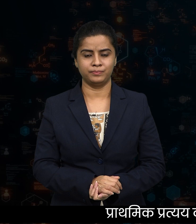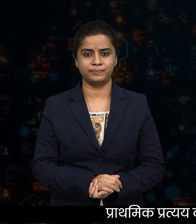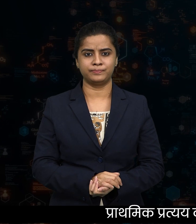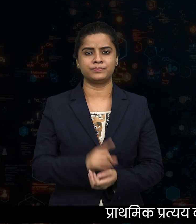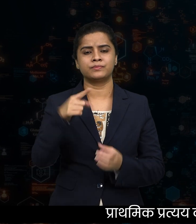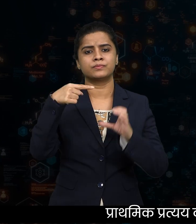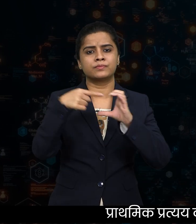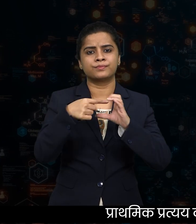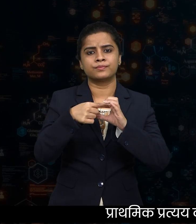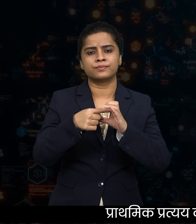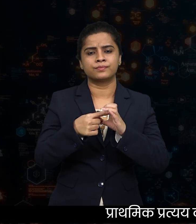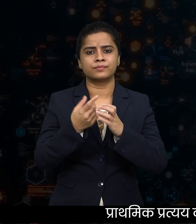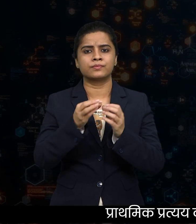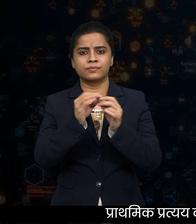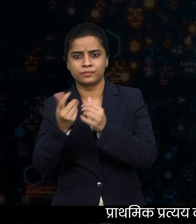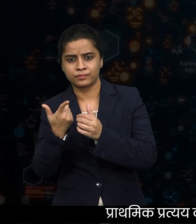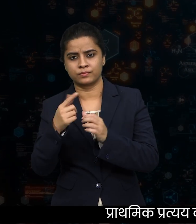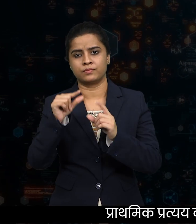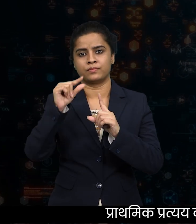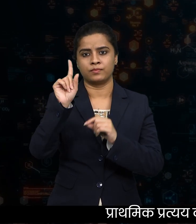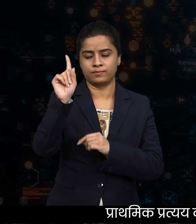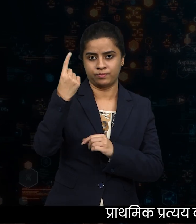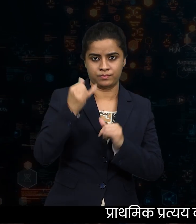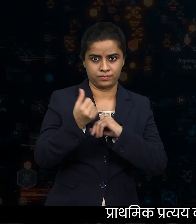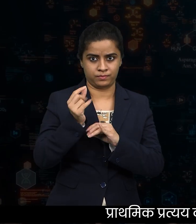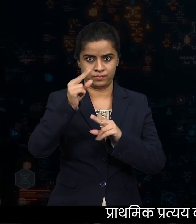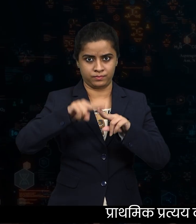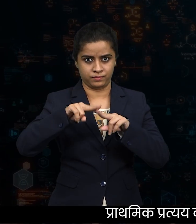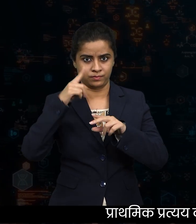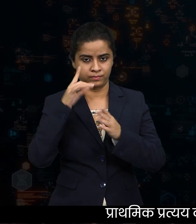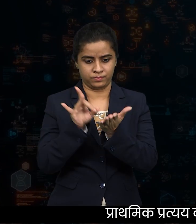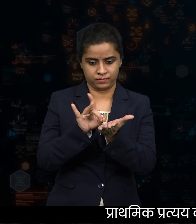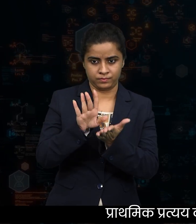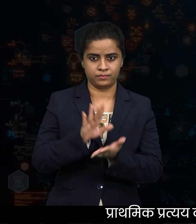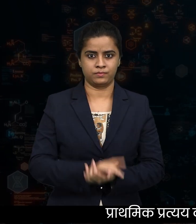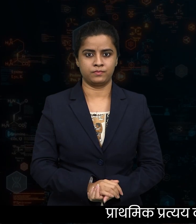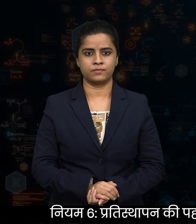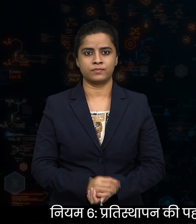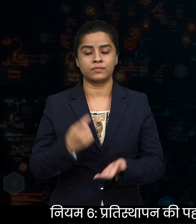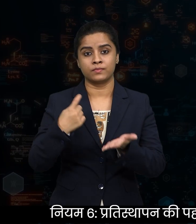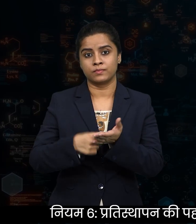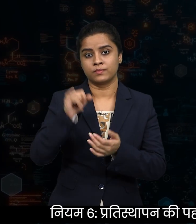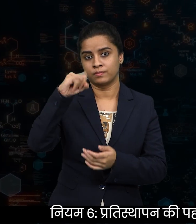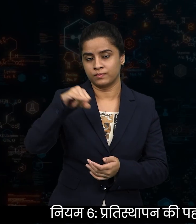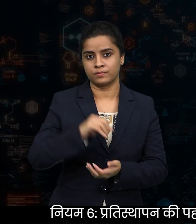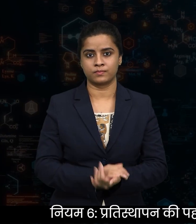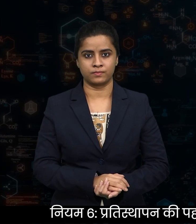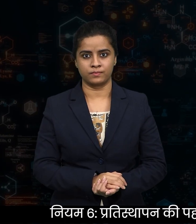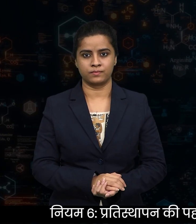का टर्मिनल ई हटा दिया जाता है। नियम 6। प्रतिस्थापन की पहचान करें